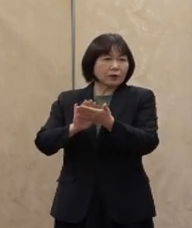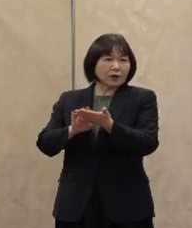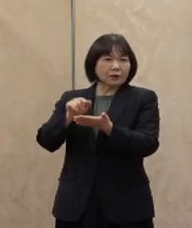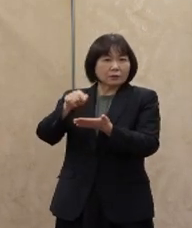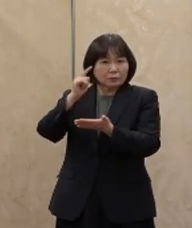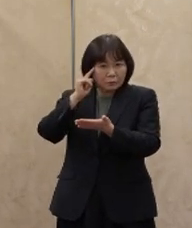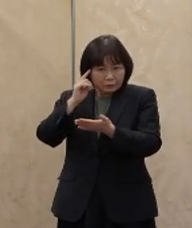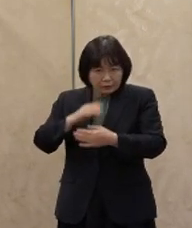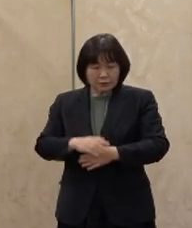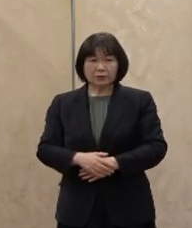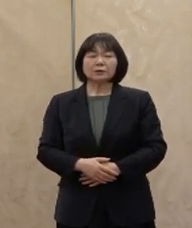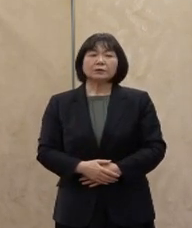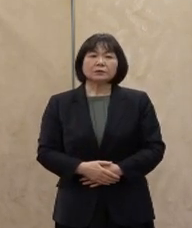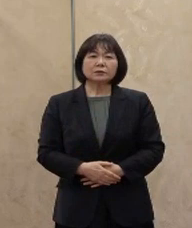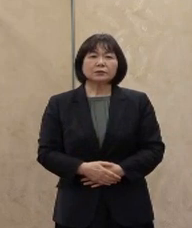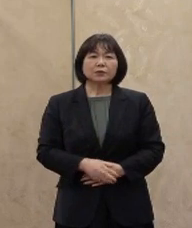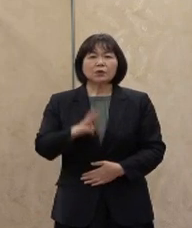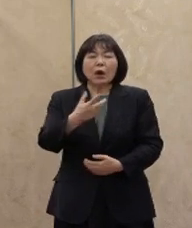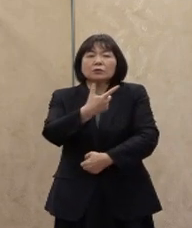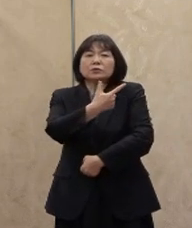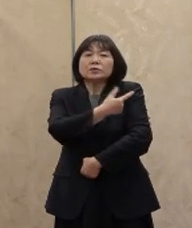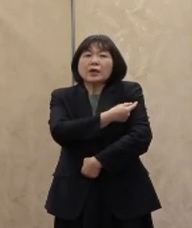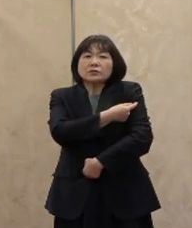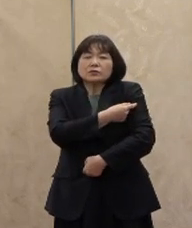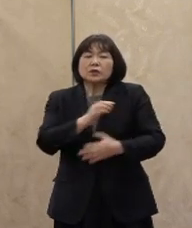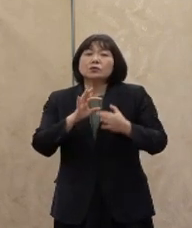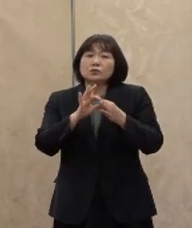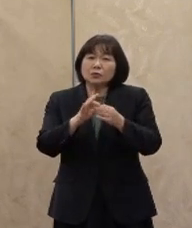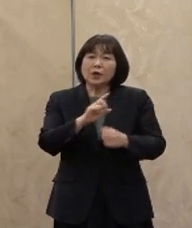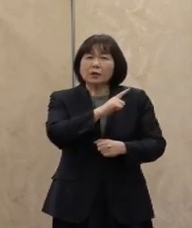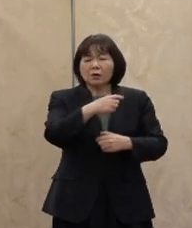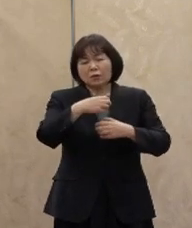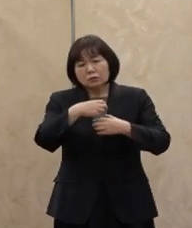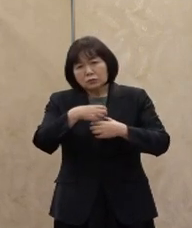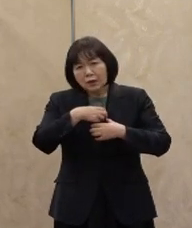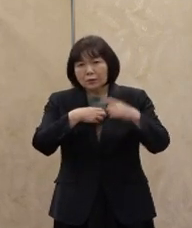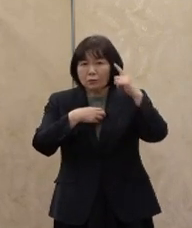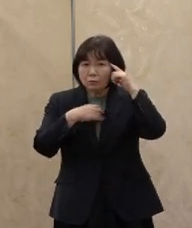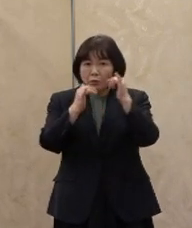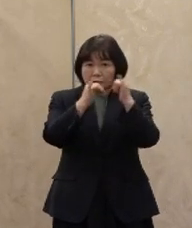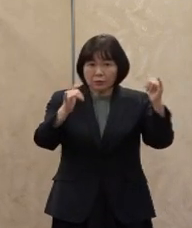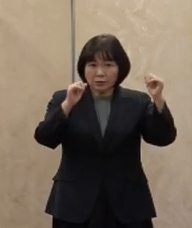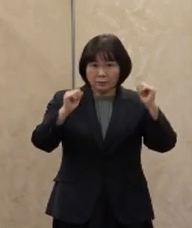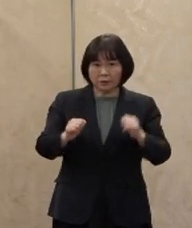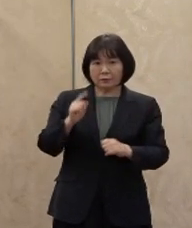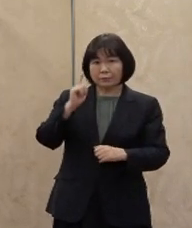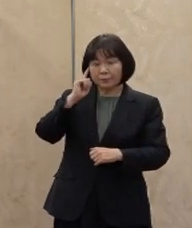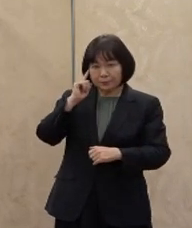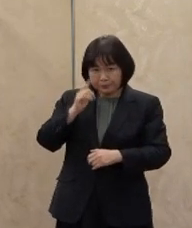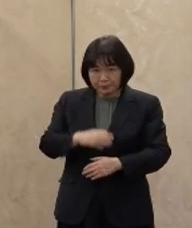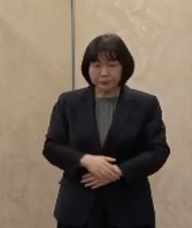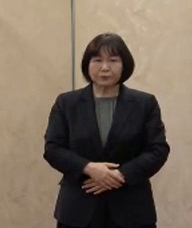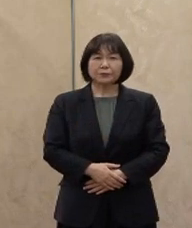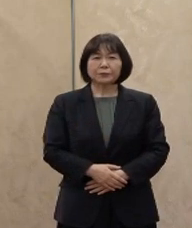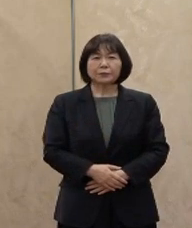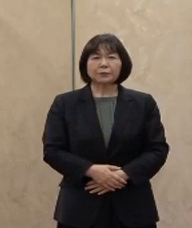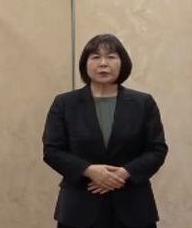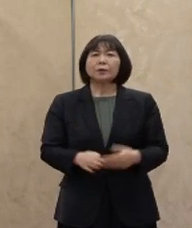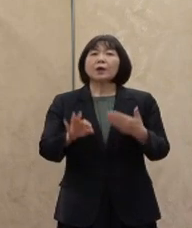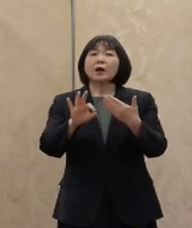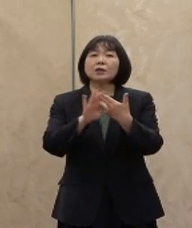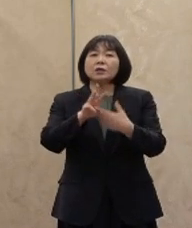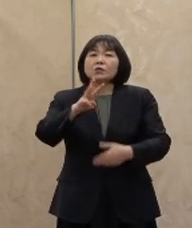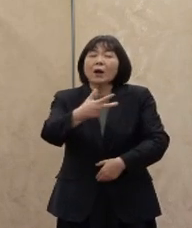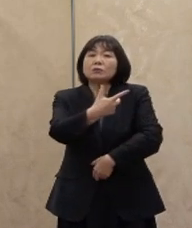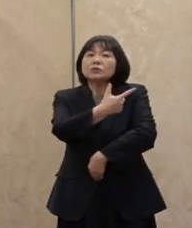ですが、まあ、ワクチン接種に関して、まあ、様々不安に思われる方もいらっしゃるかと思うんですけれども、仮にこのワク